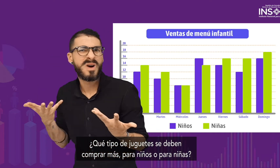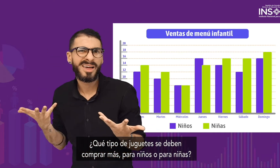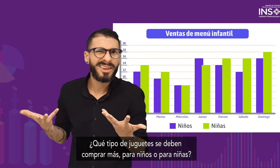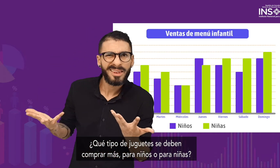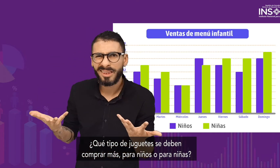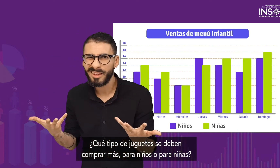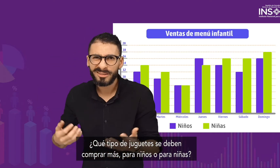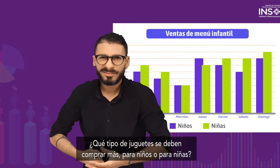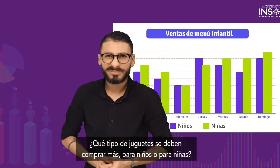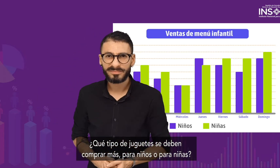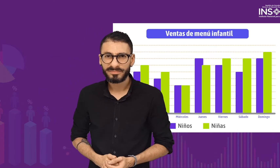niñas?